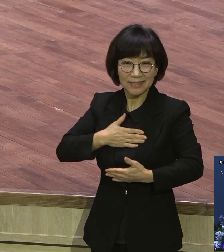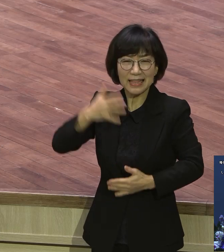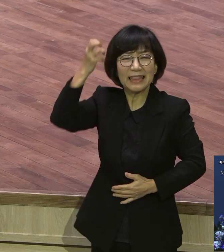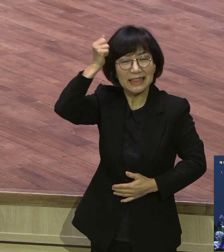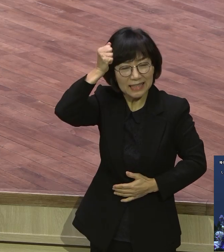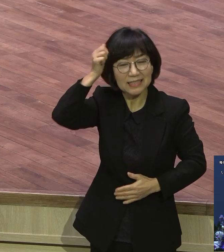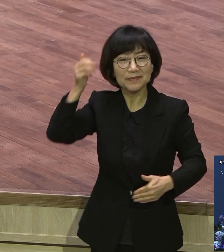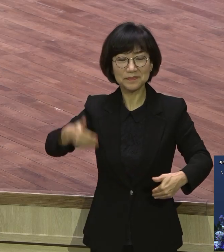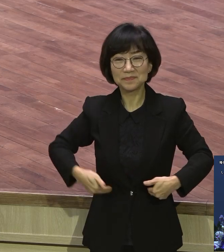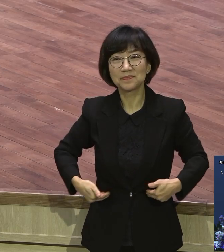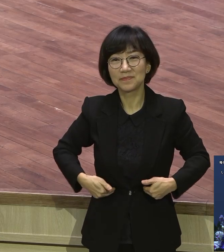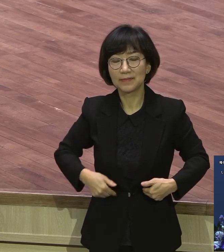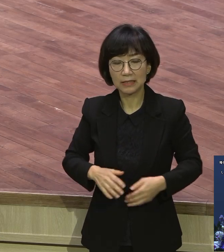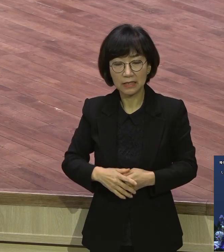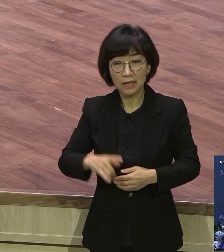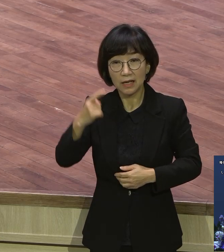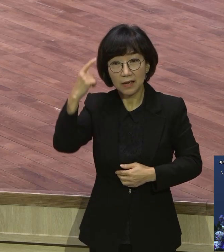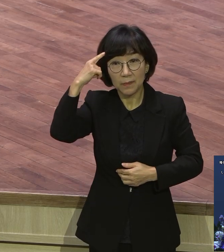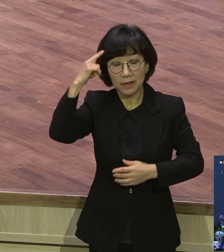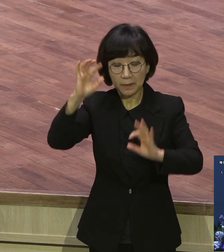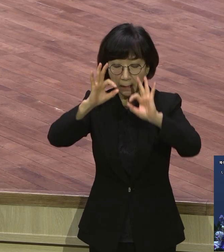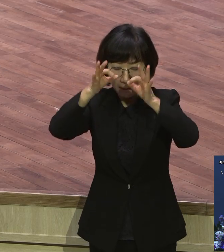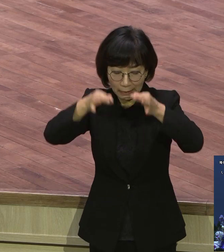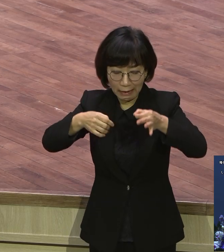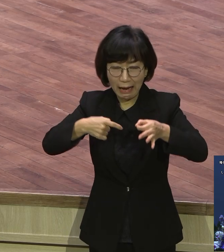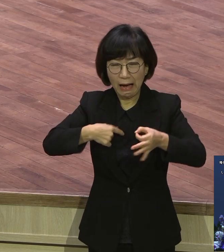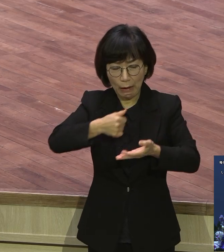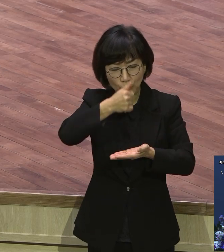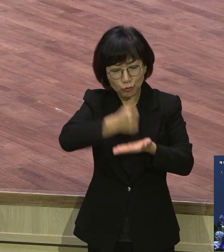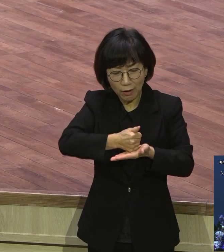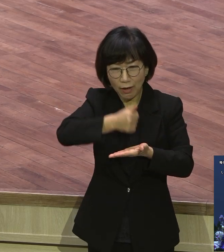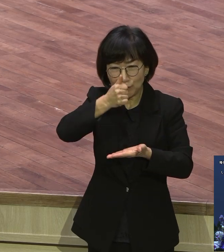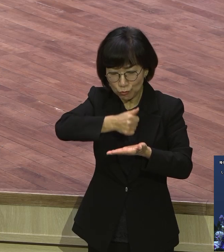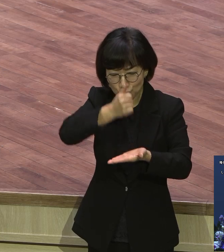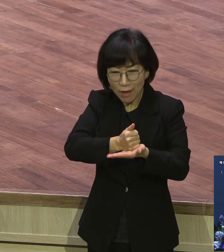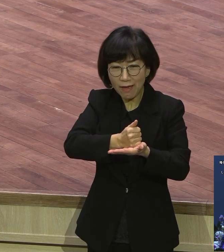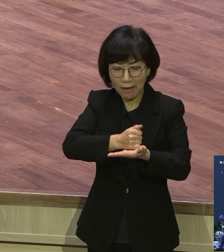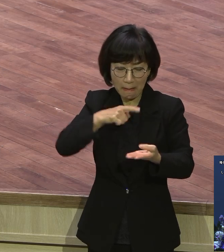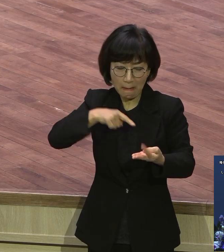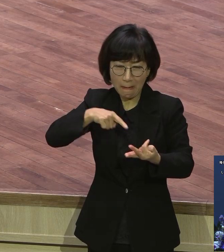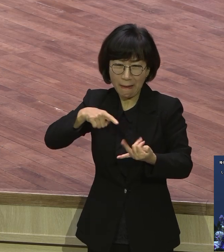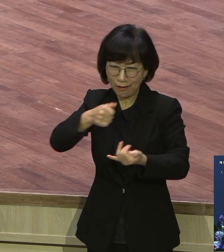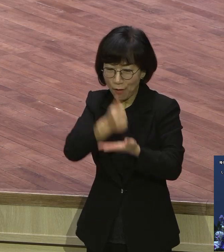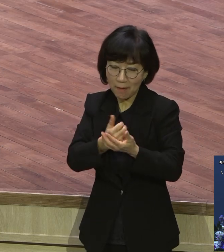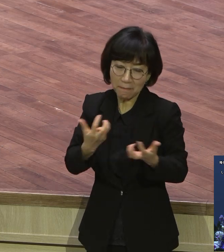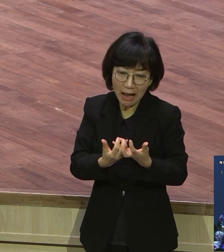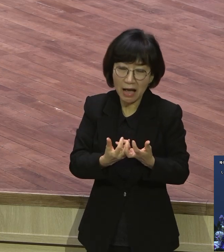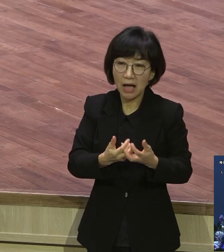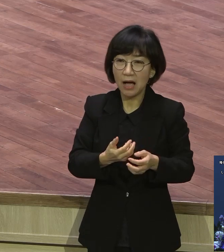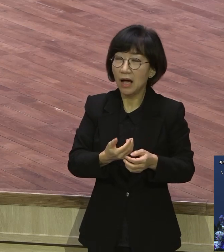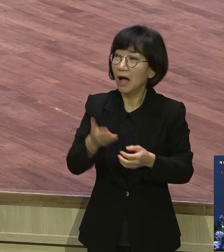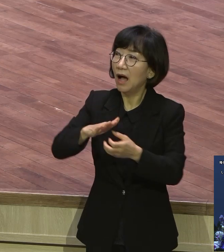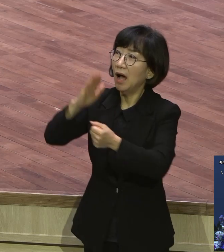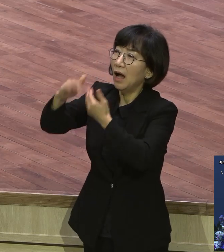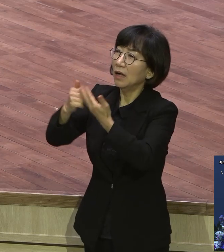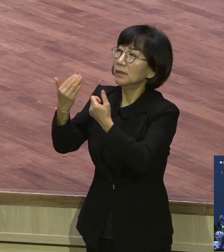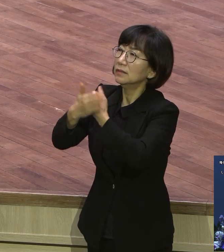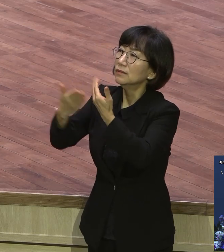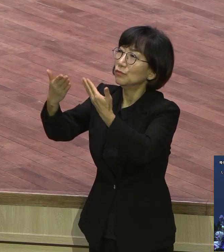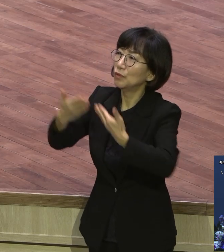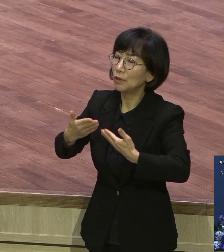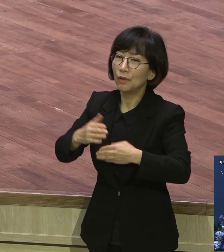난 이렇게 죄가 많은 사람인데 이렇게 하나님께서 이런 큰 은혜를 베풀어 주셨구나 하나님의 극률이